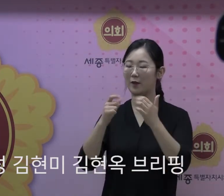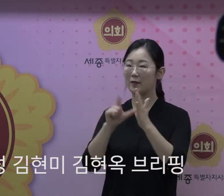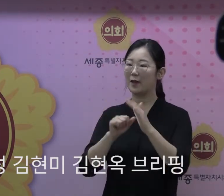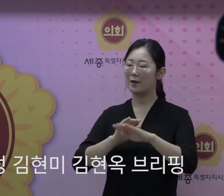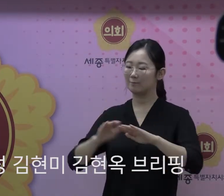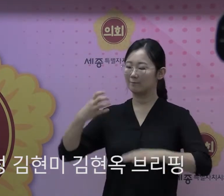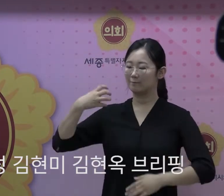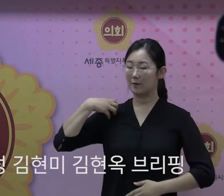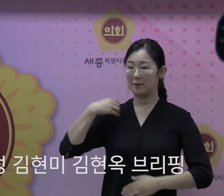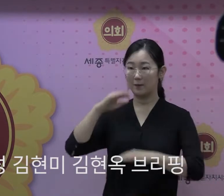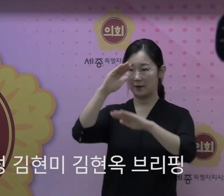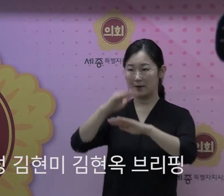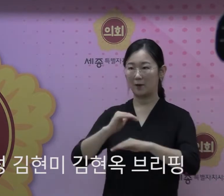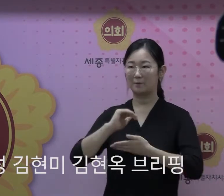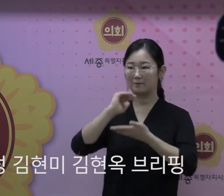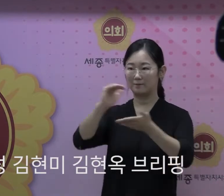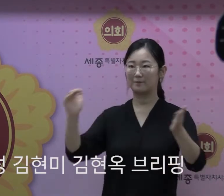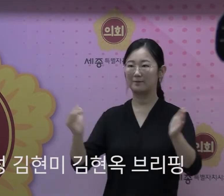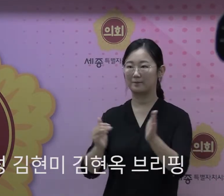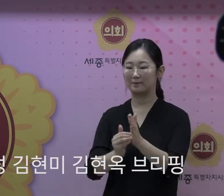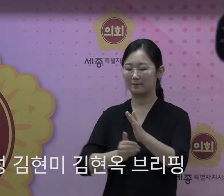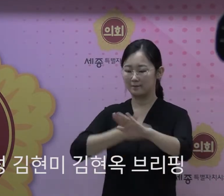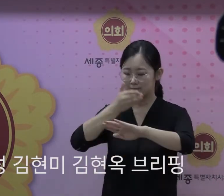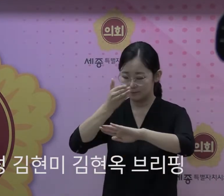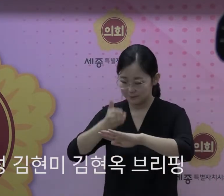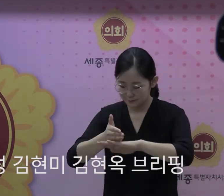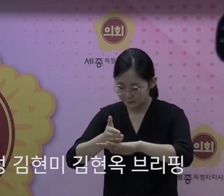소관 입건에 대한 발표를 마치겠습니다.